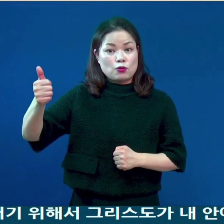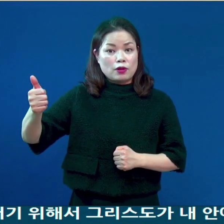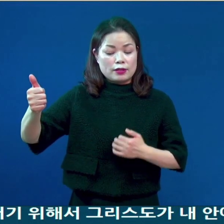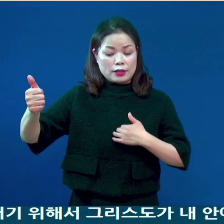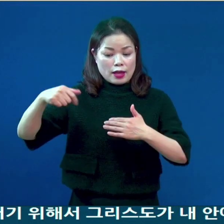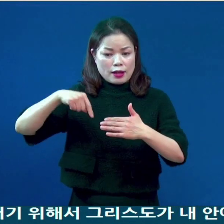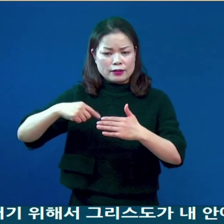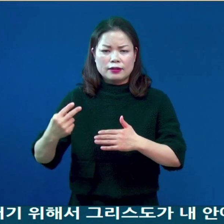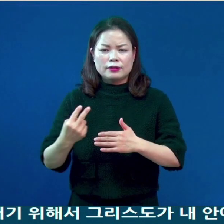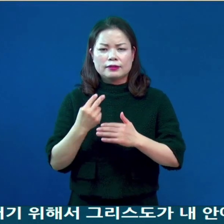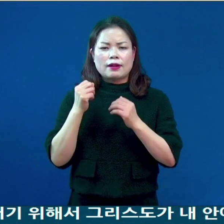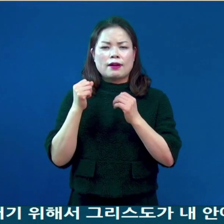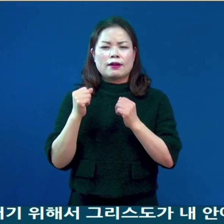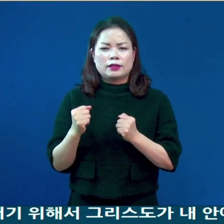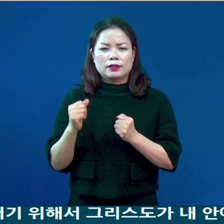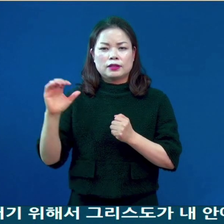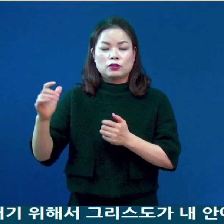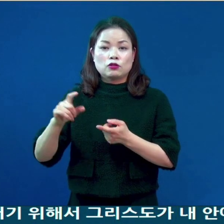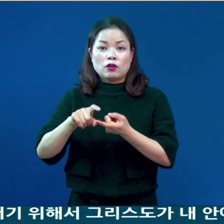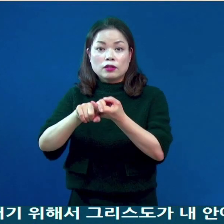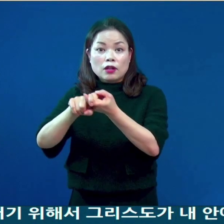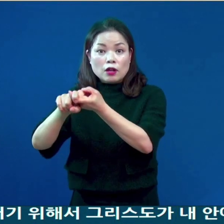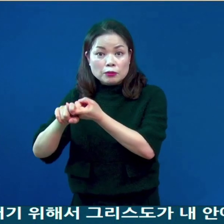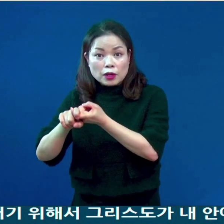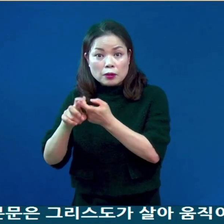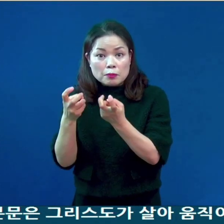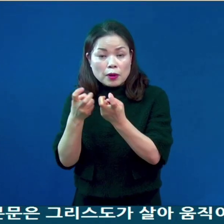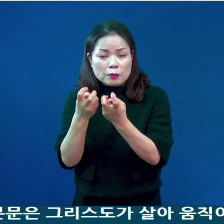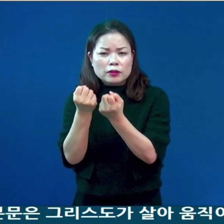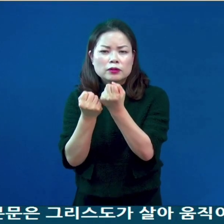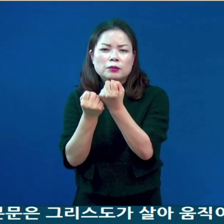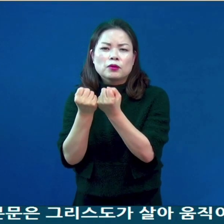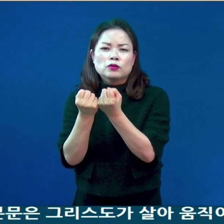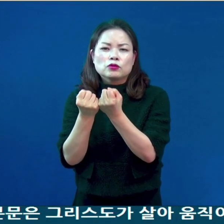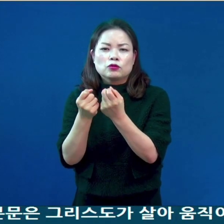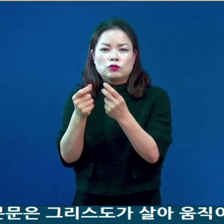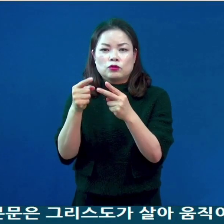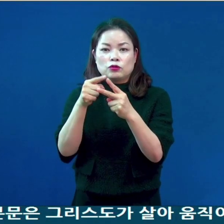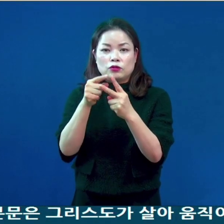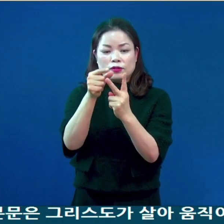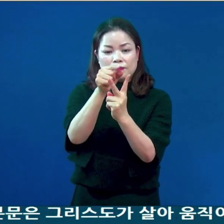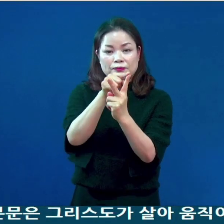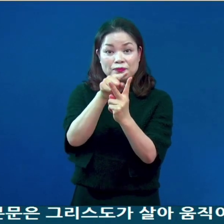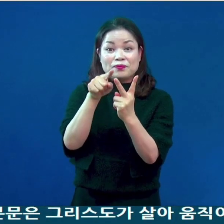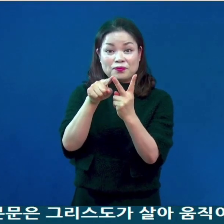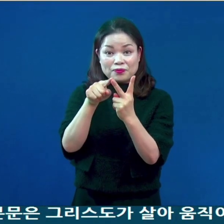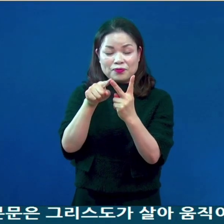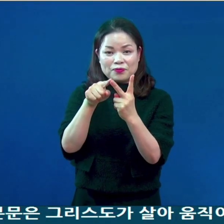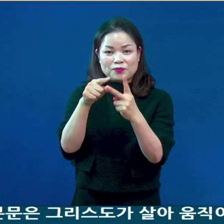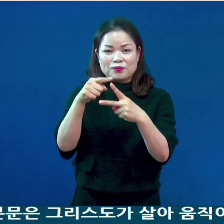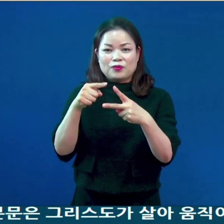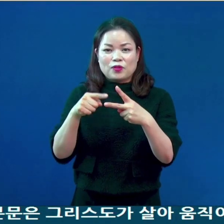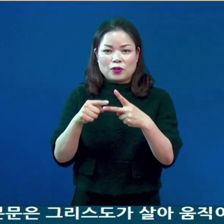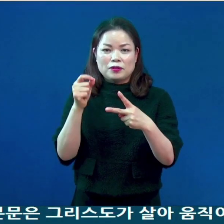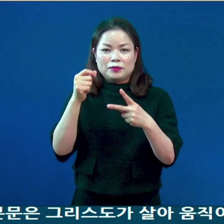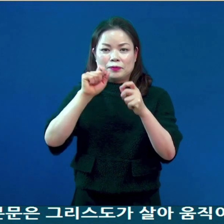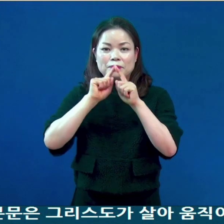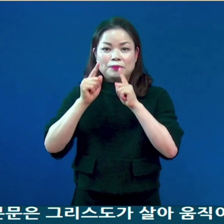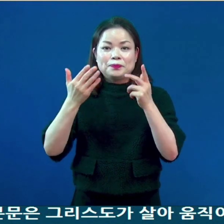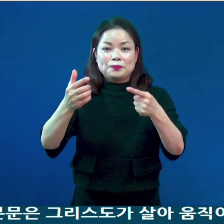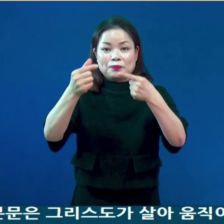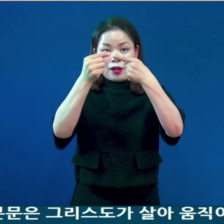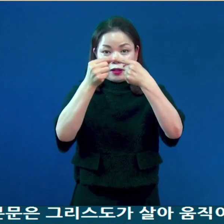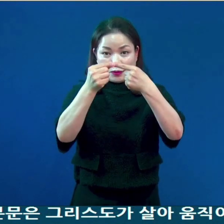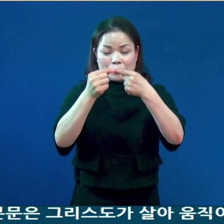그리스도가 내 안에 살아갈 수 있고 그리스도와 연합되어지는 방법을 설명하는데, 오늘 두 가지로 여러분에게 구체적으로 말씀드리겠습니다.